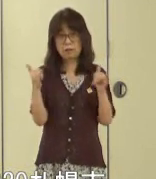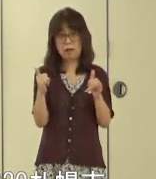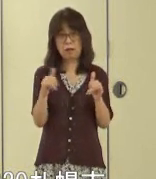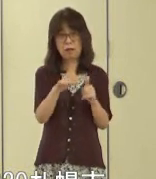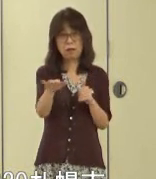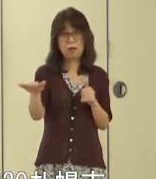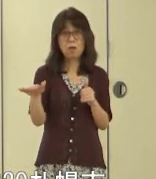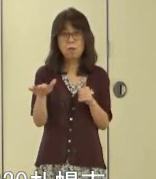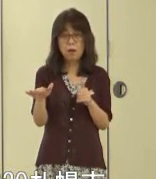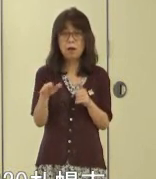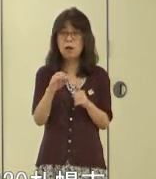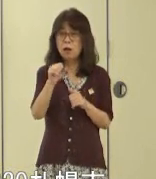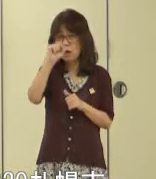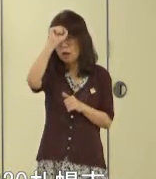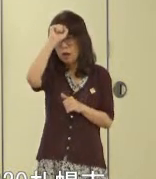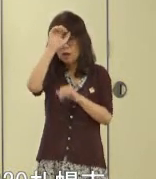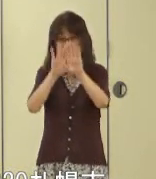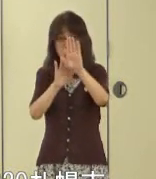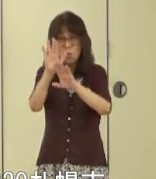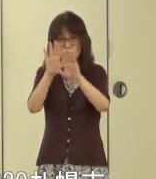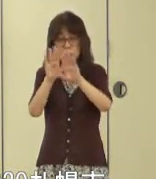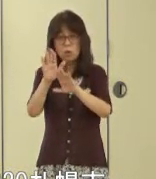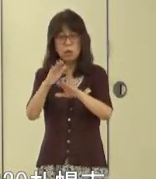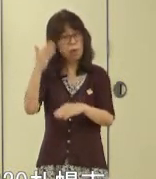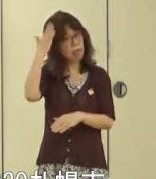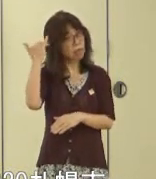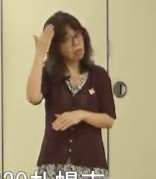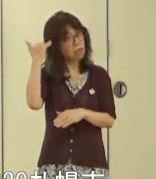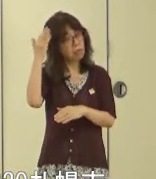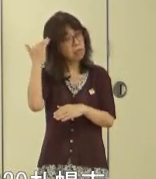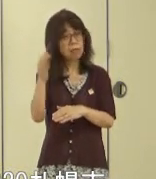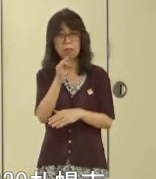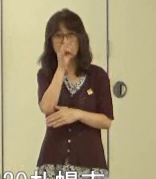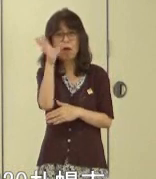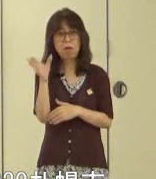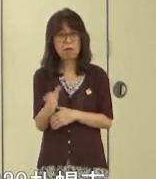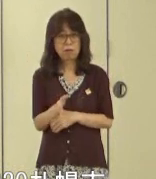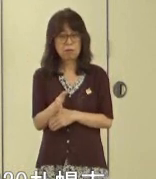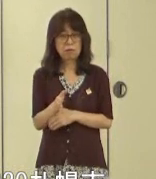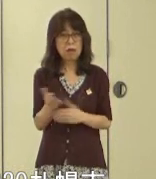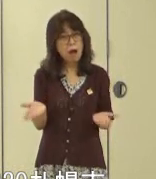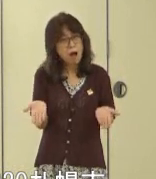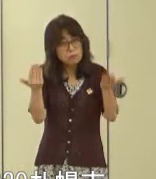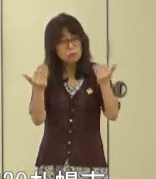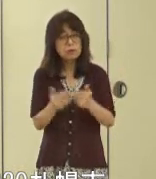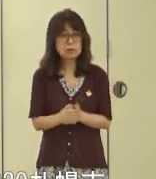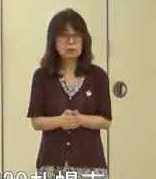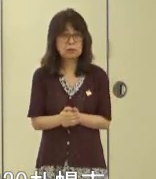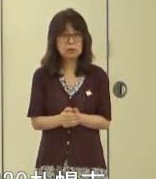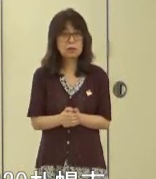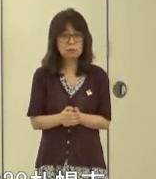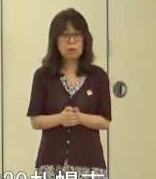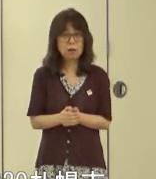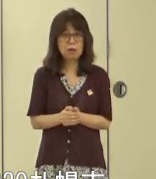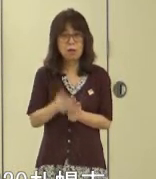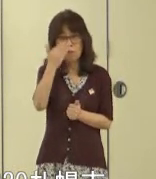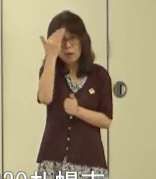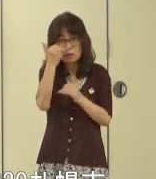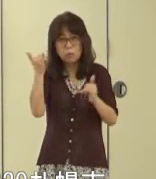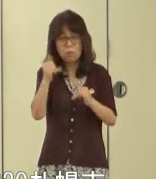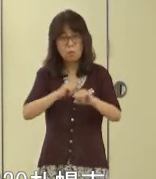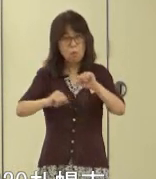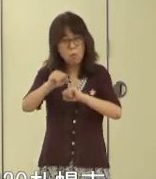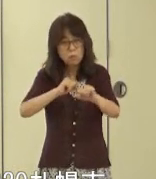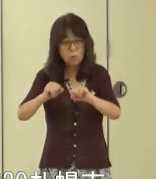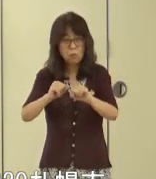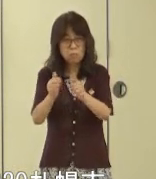、症状がなかったり症状が軽いという状況がありますので、どうしても行動範囲が広くなる